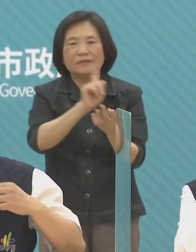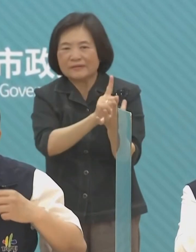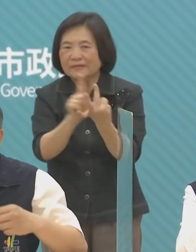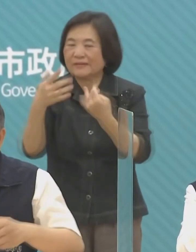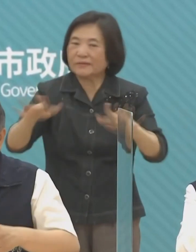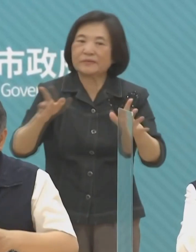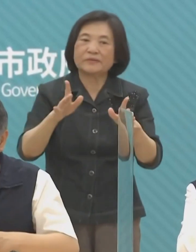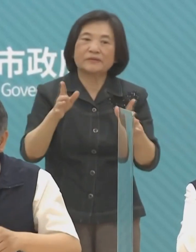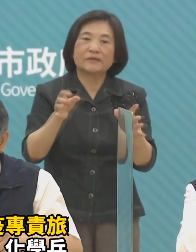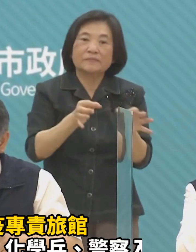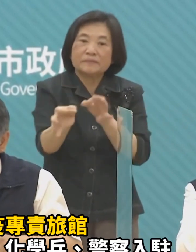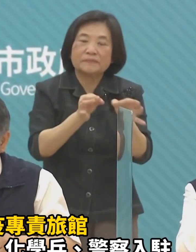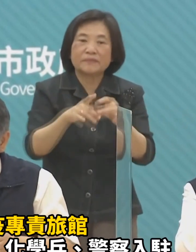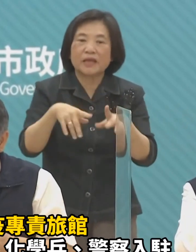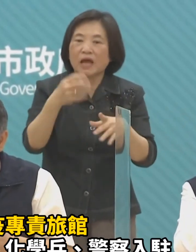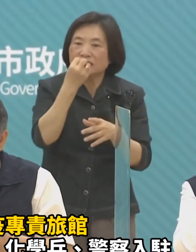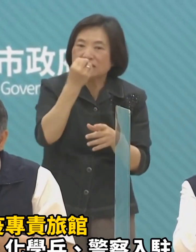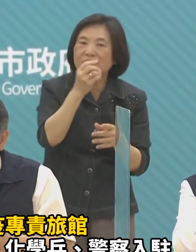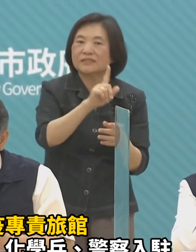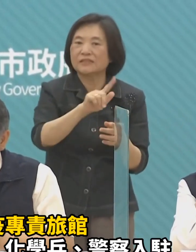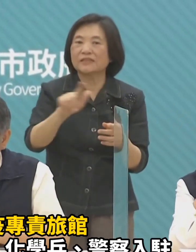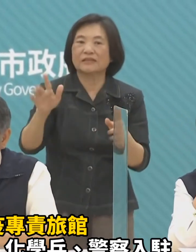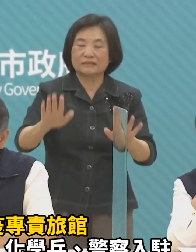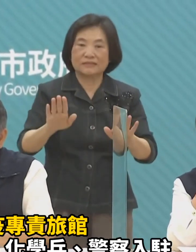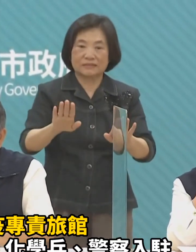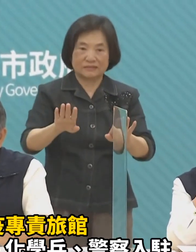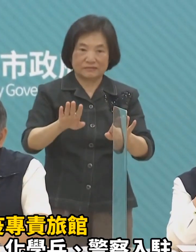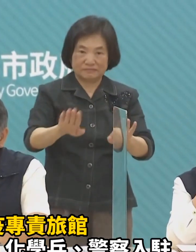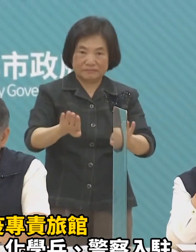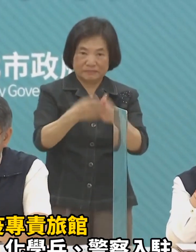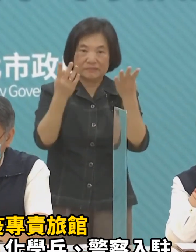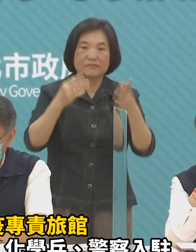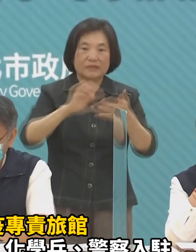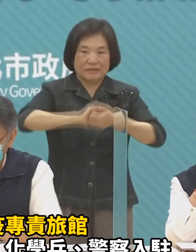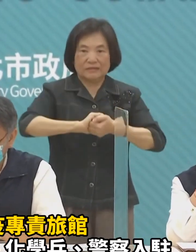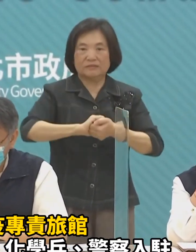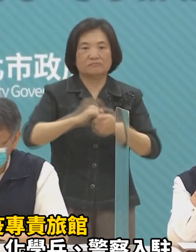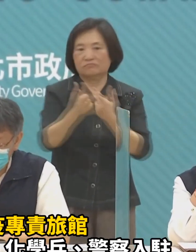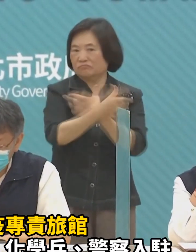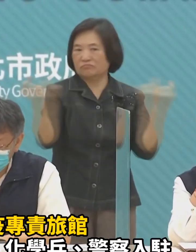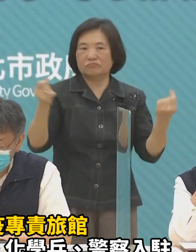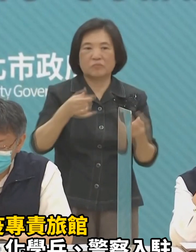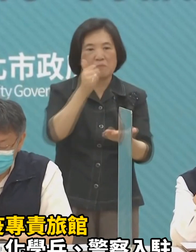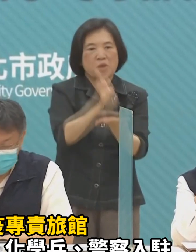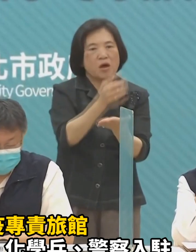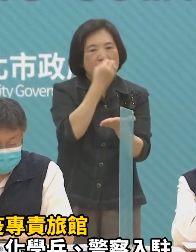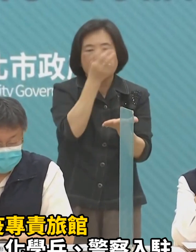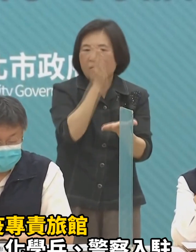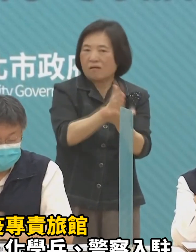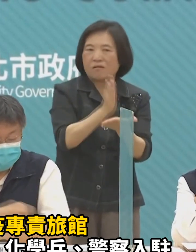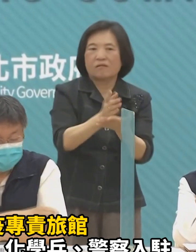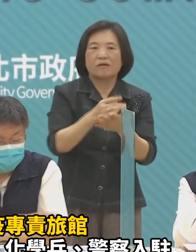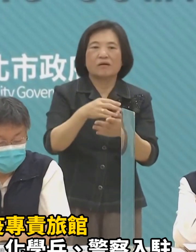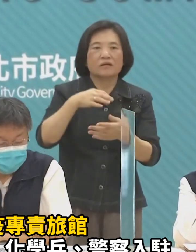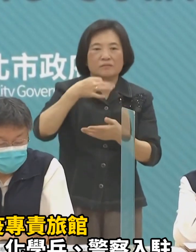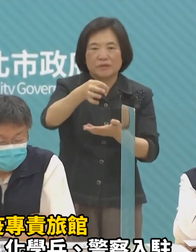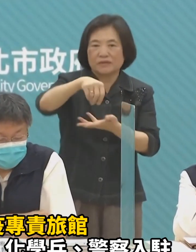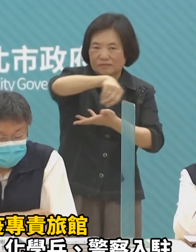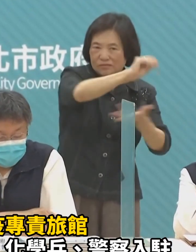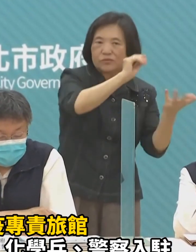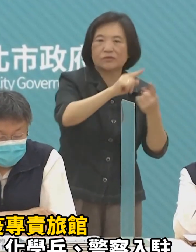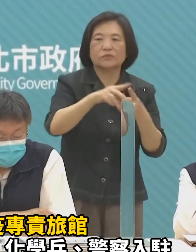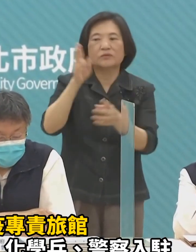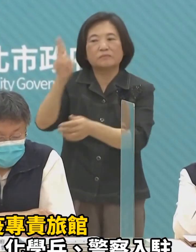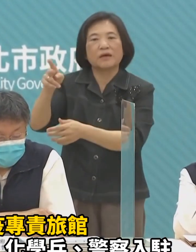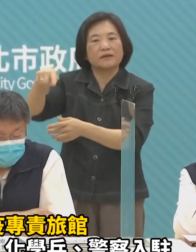场、饮食类的摊商，即日起全面改采外带或外送。因为饮食还是市